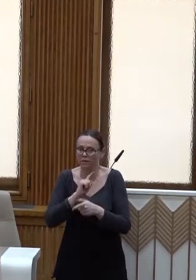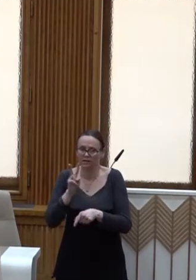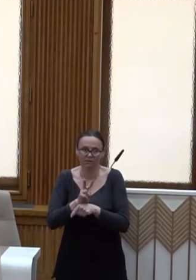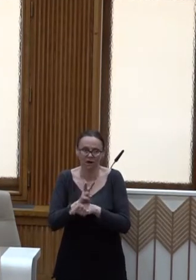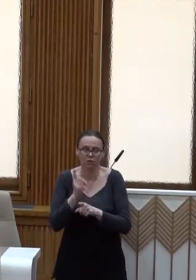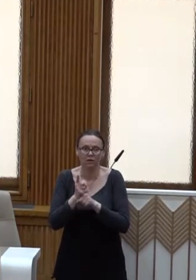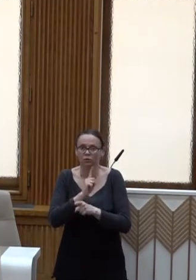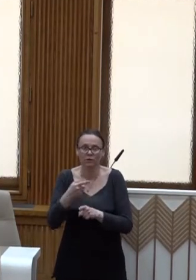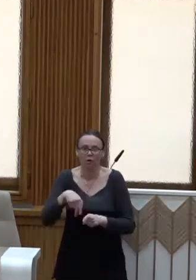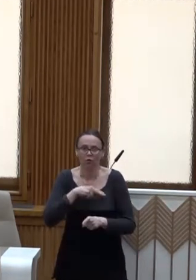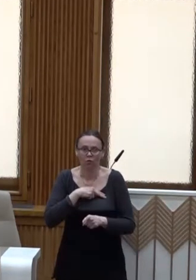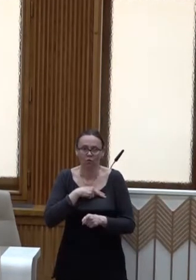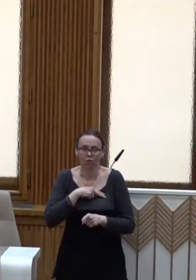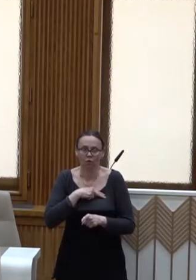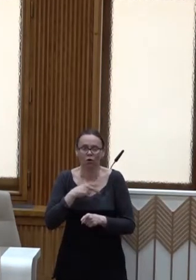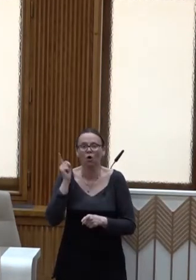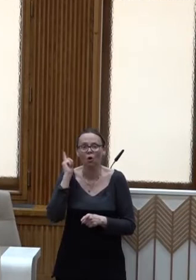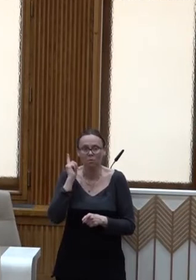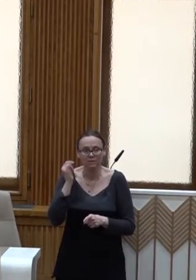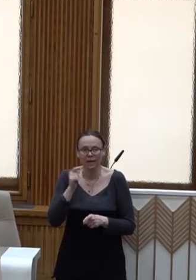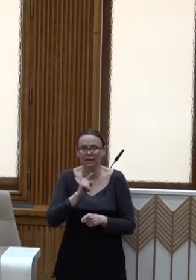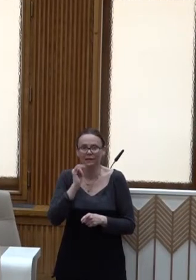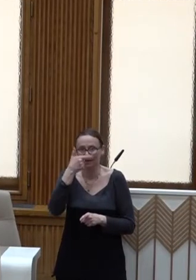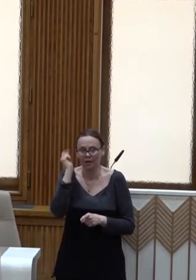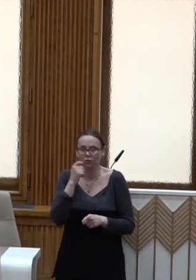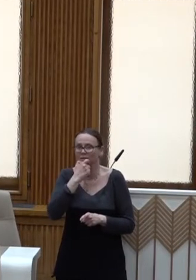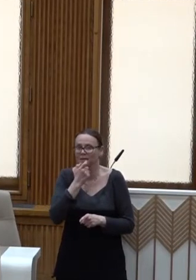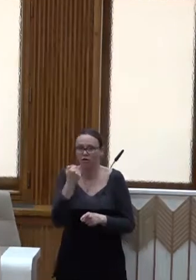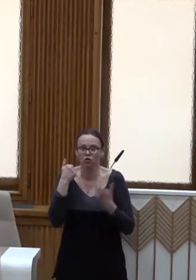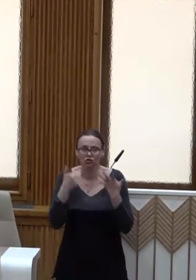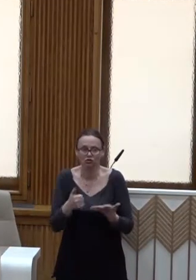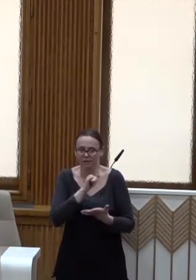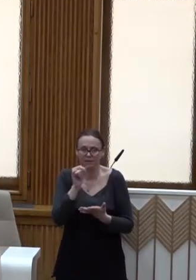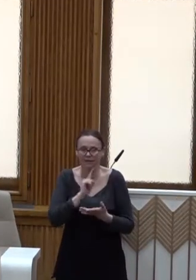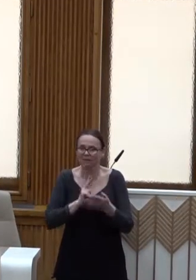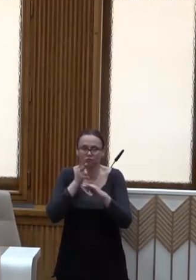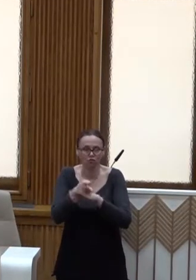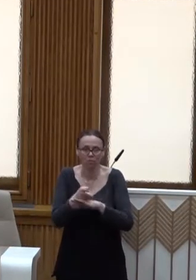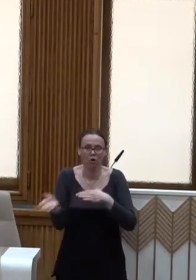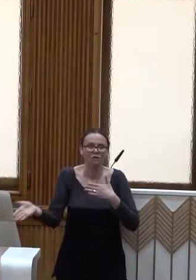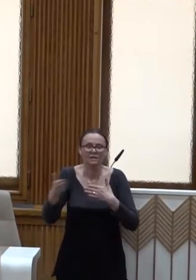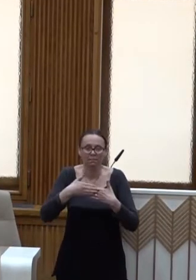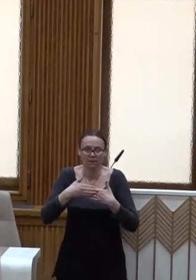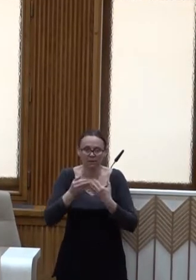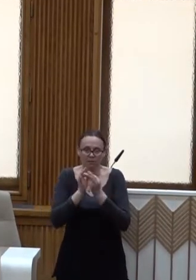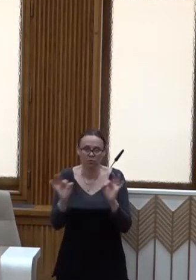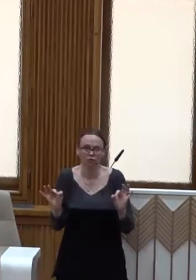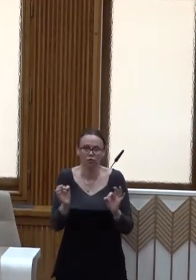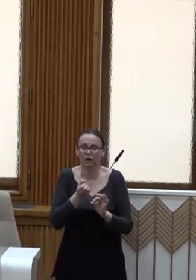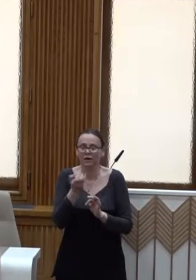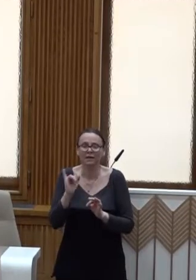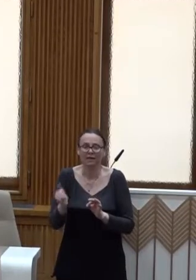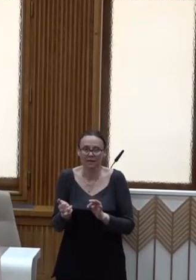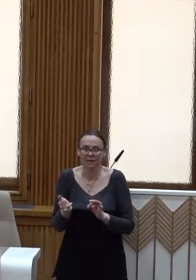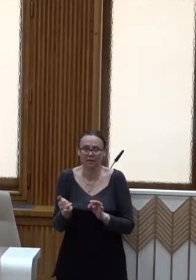ni odgovorno, opozarjati, da naj ljudje starejši od 60 let ne vstopajo v zaprte prostore, kjer je